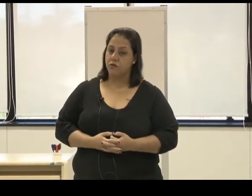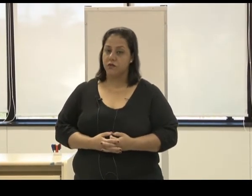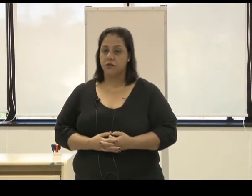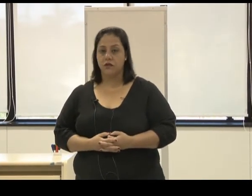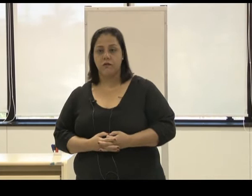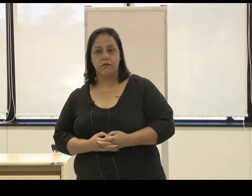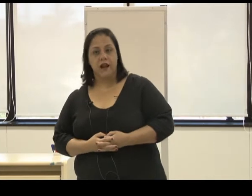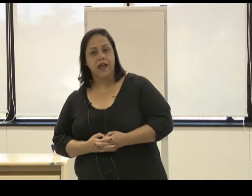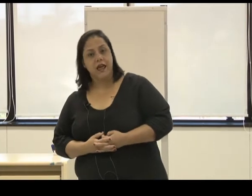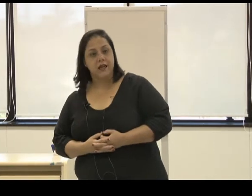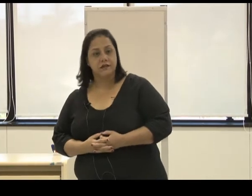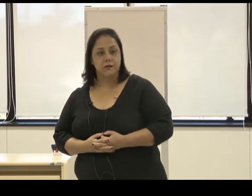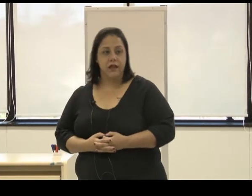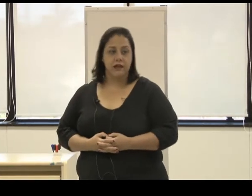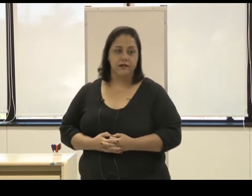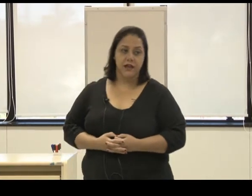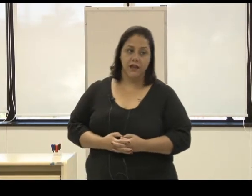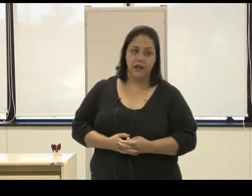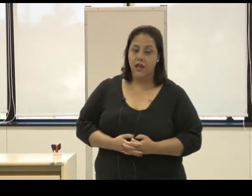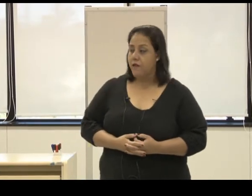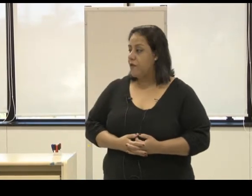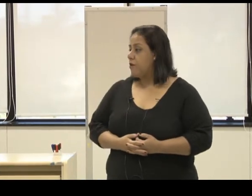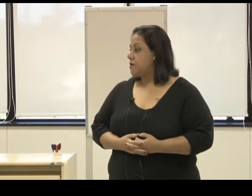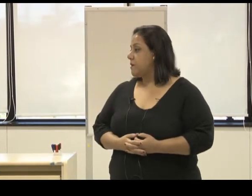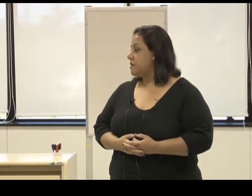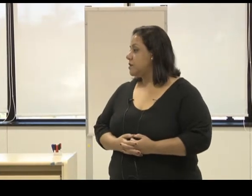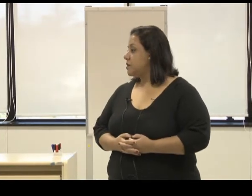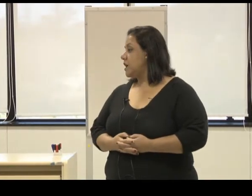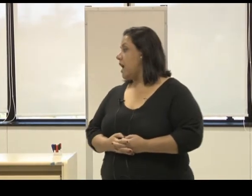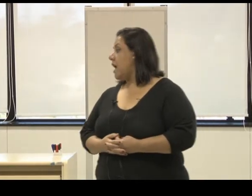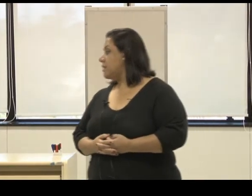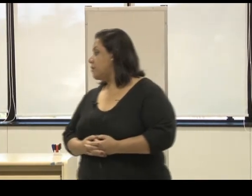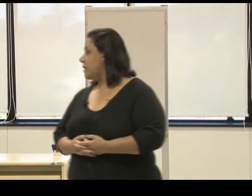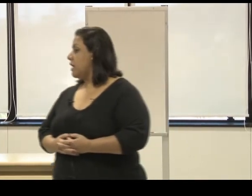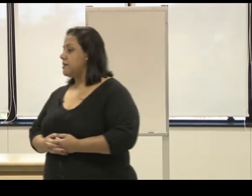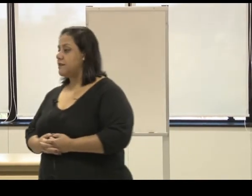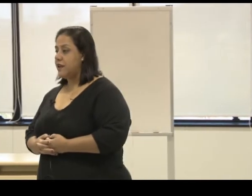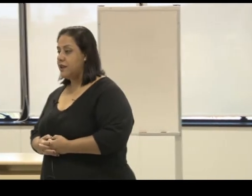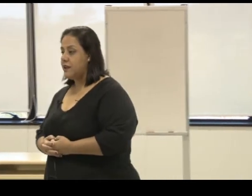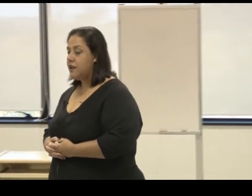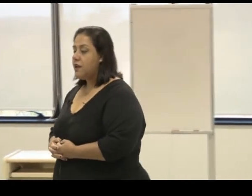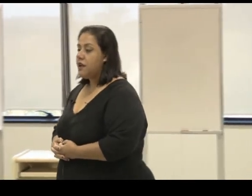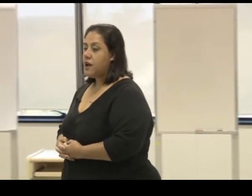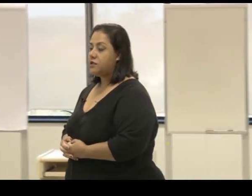algumas palestras para quem quiser ir, tem algumas peças de teatro para quem quiser ir. Acho que tem